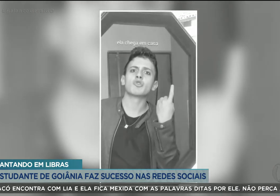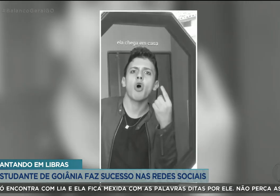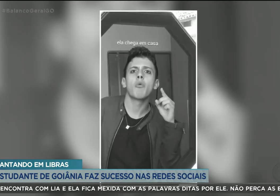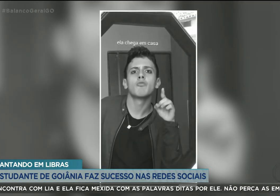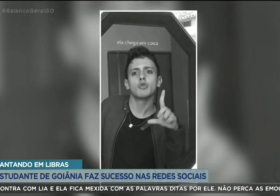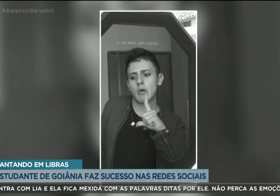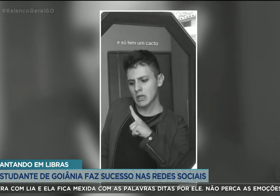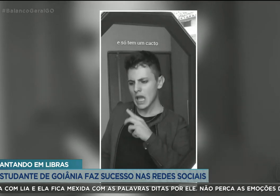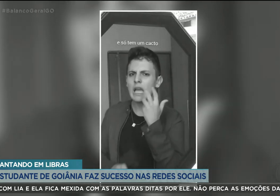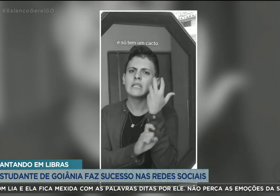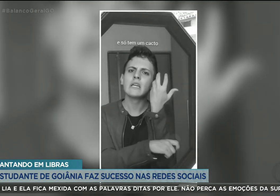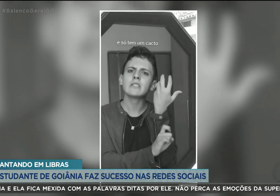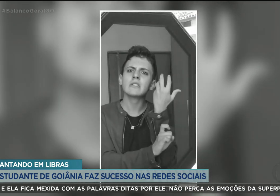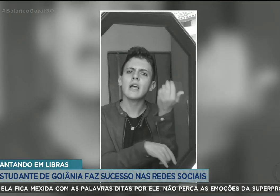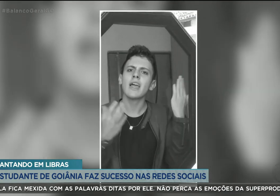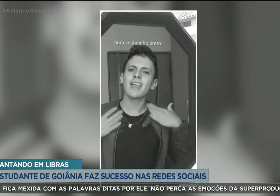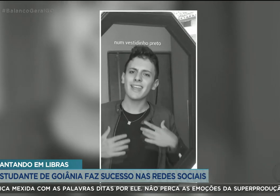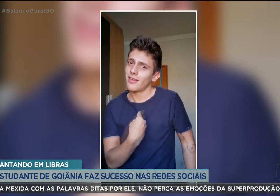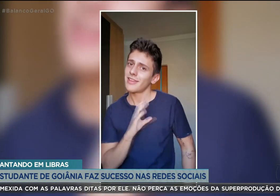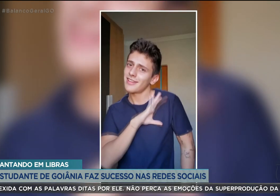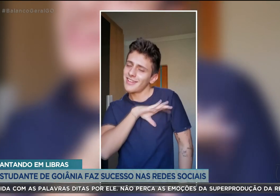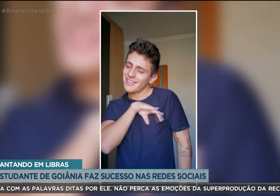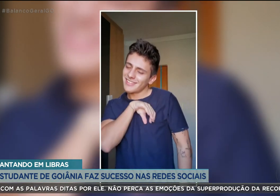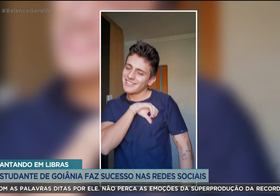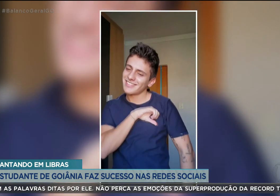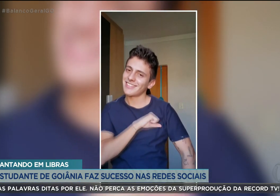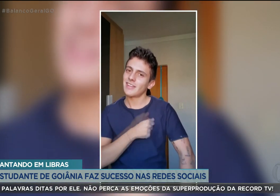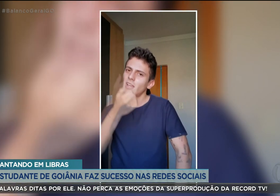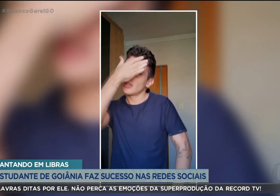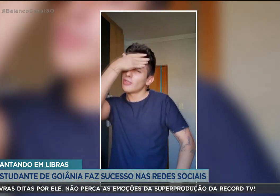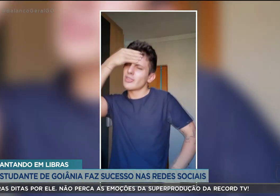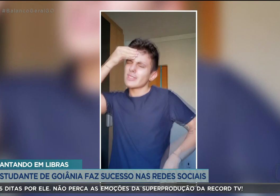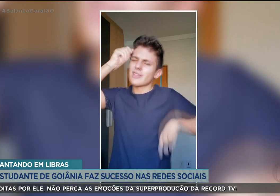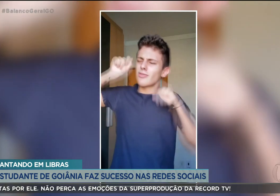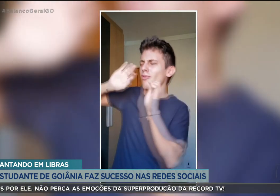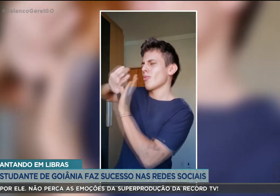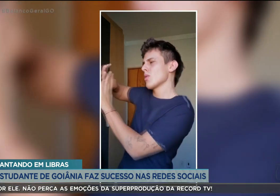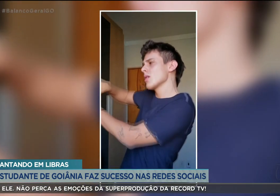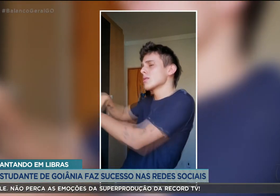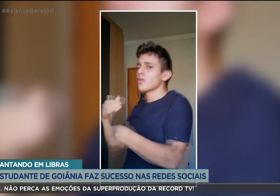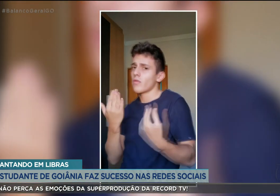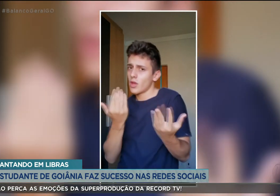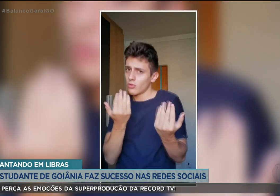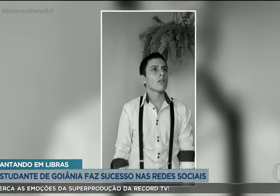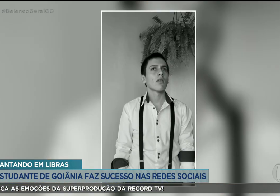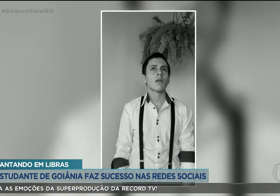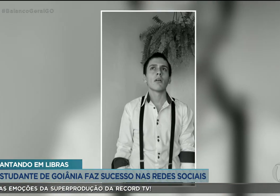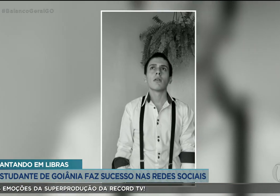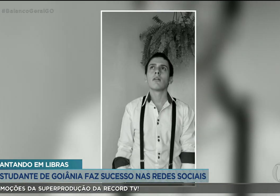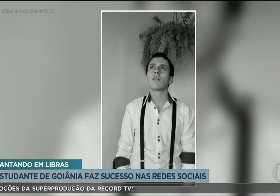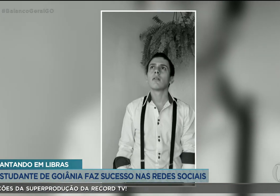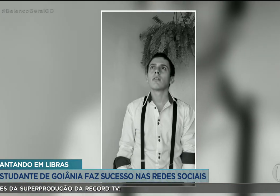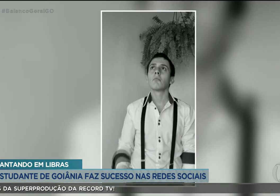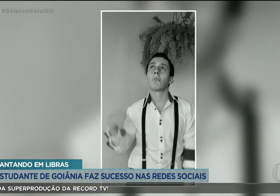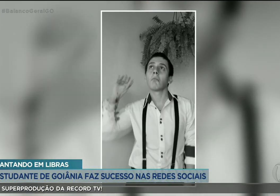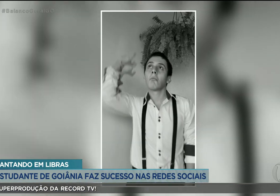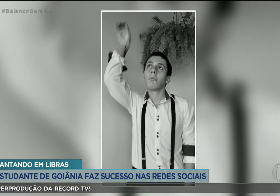agora É meu perfil E é verdade que tudo começou por causa de uma disciplina na faculdade Sim, sim Na disciplina de